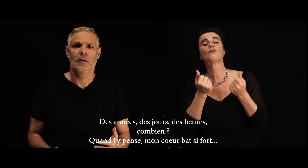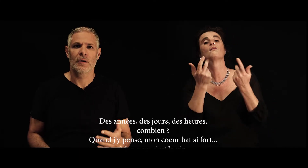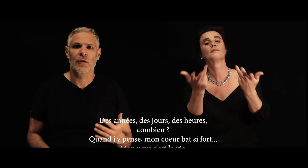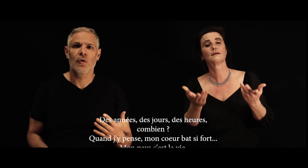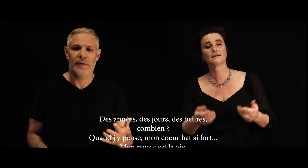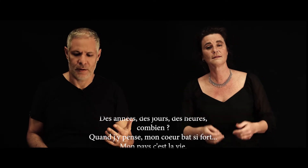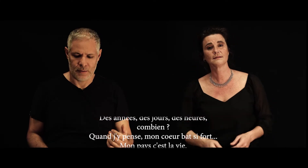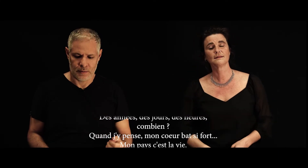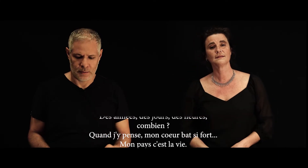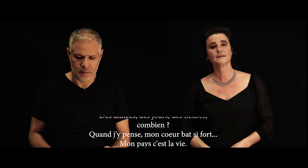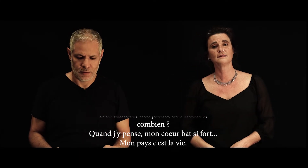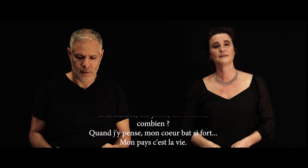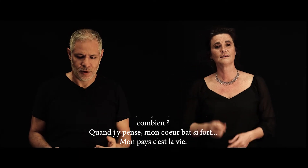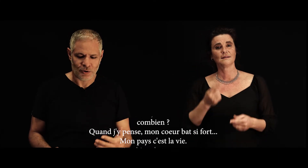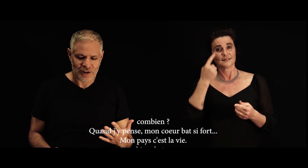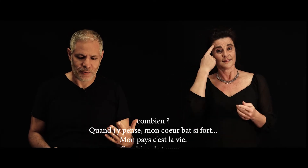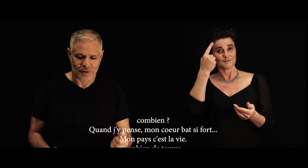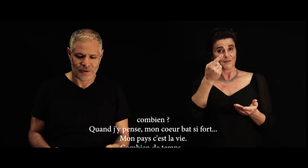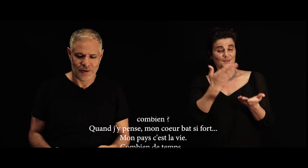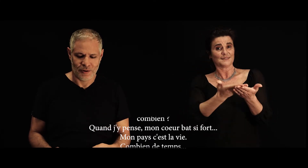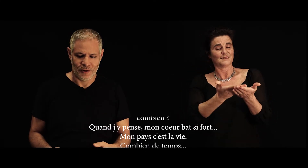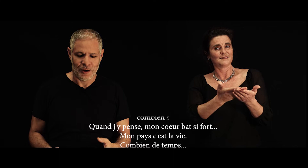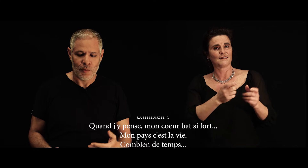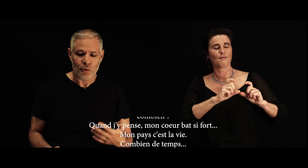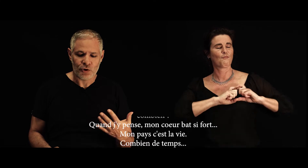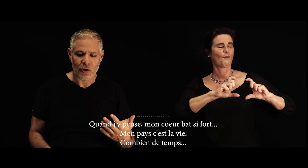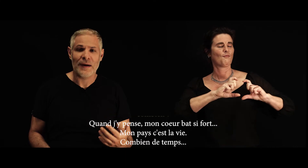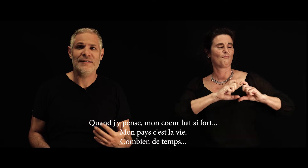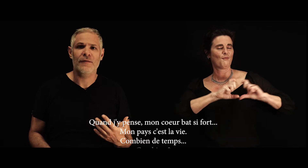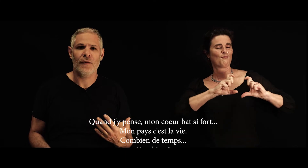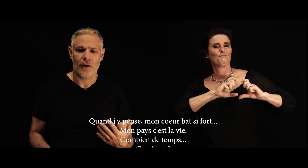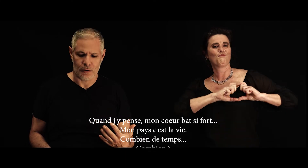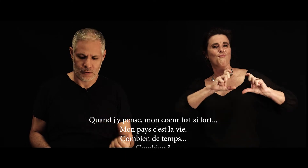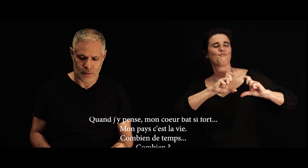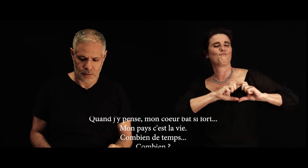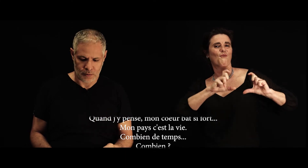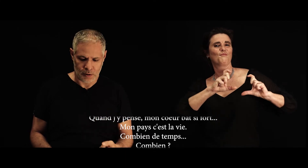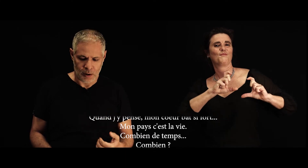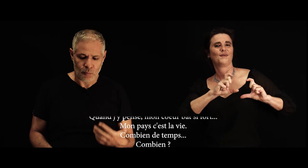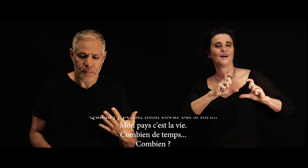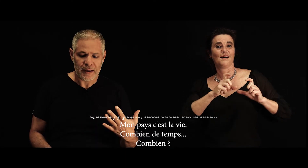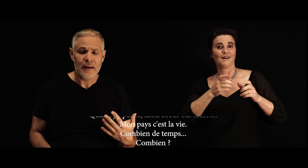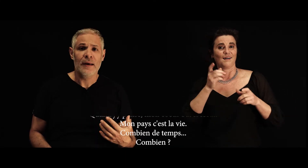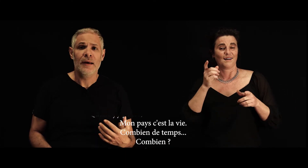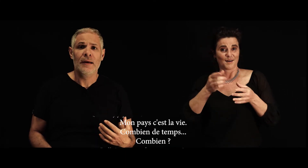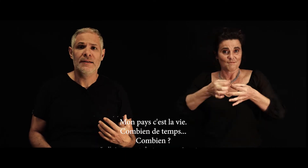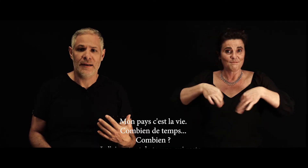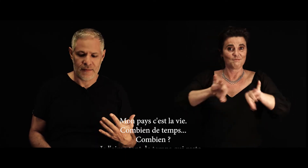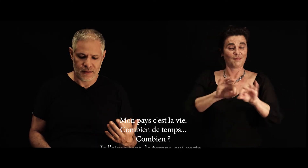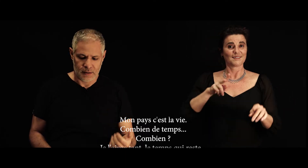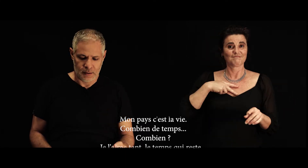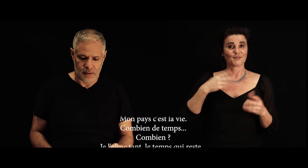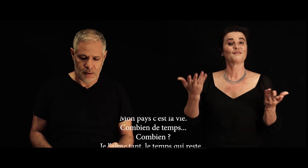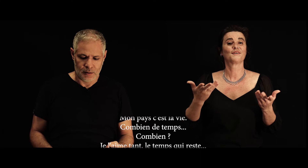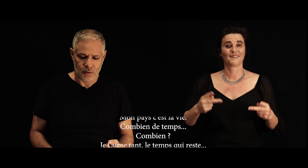heures? Combien? Quand j'y pense, mon cœur bat si fort. Mon pays, c'est